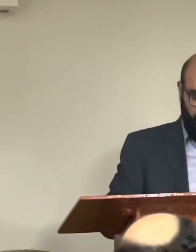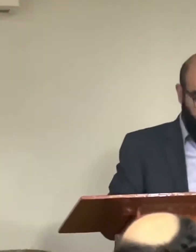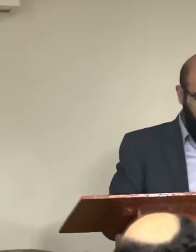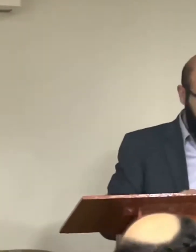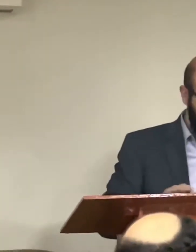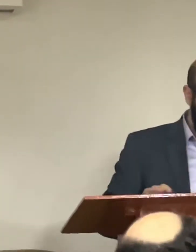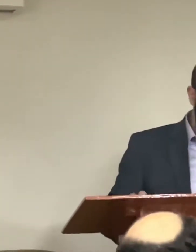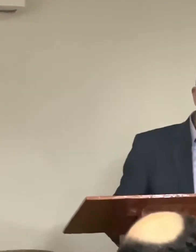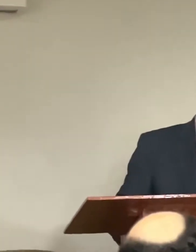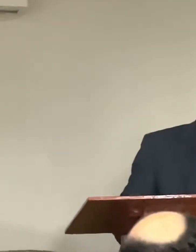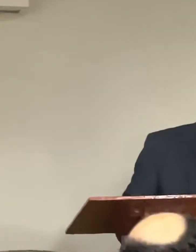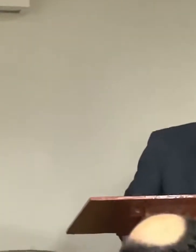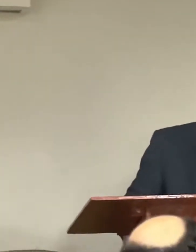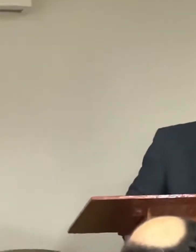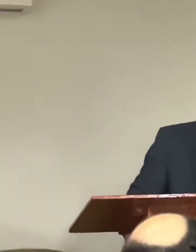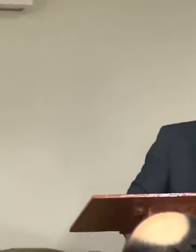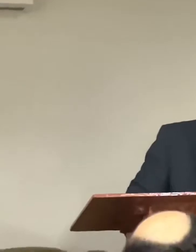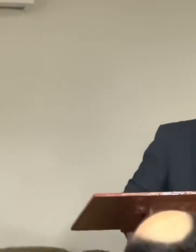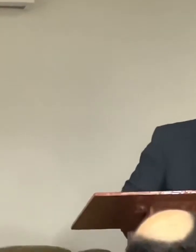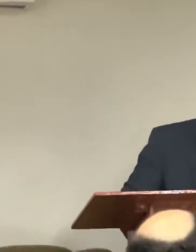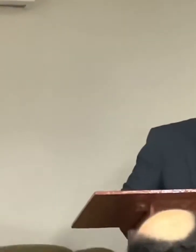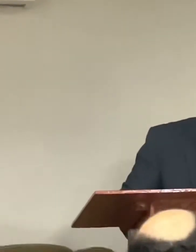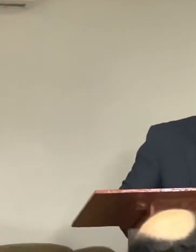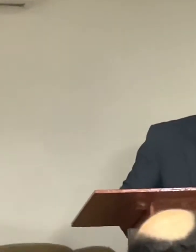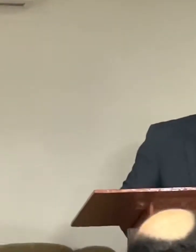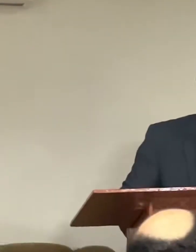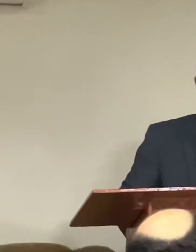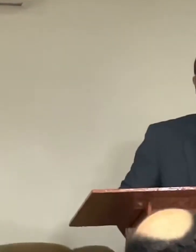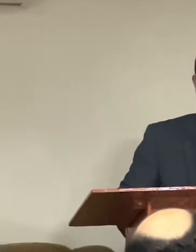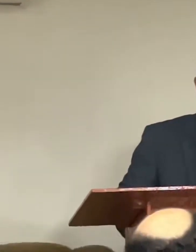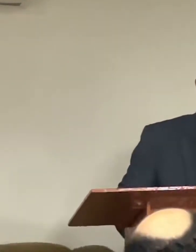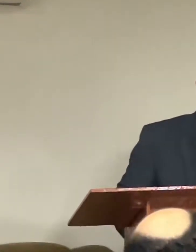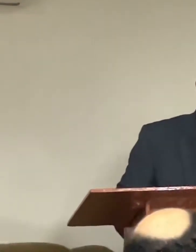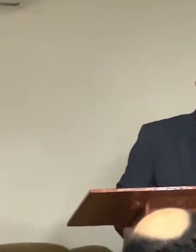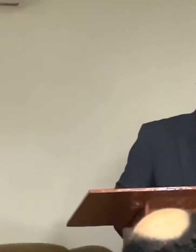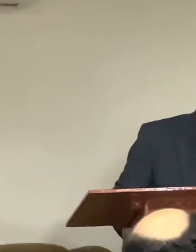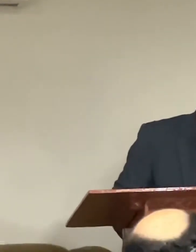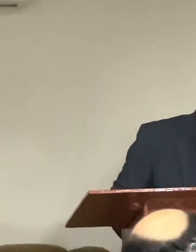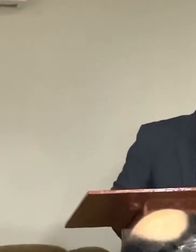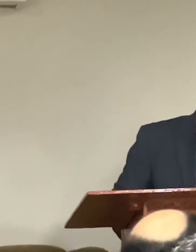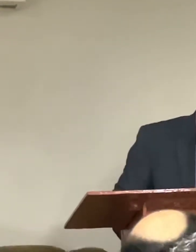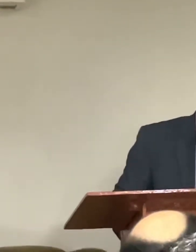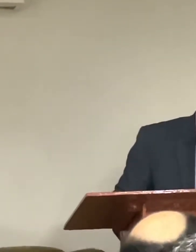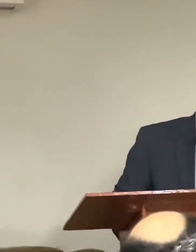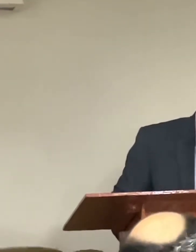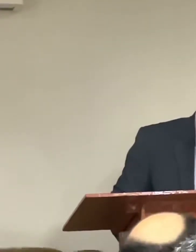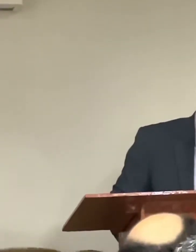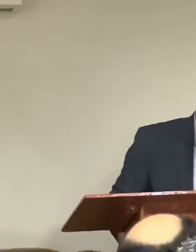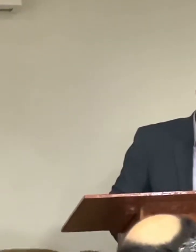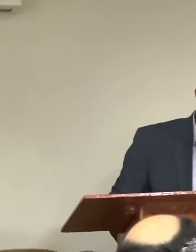հետ։ Ուրեմն, երրորդ գլուխ ծննդոց, հիմա ես կարդում եմ այն հատվածը,